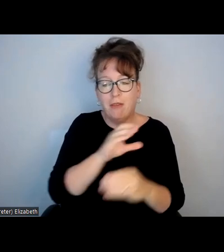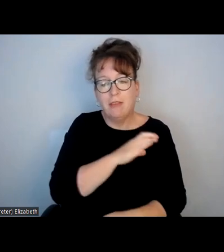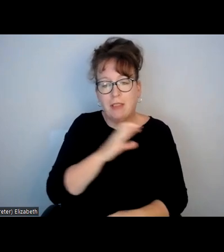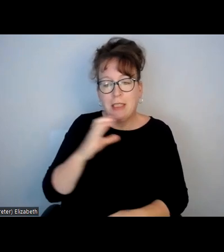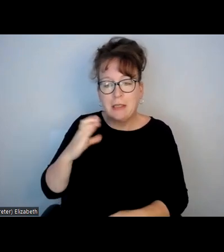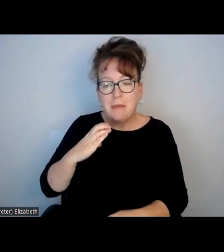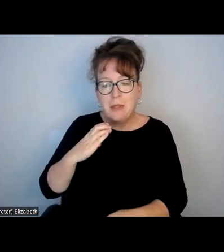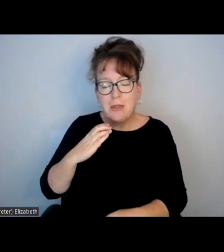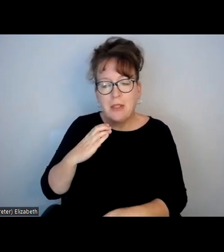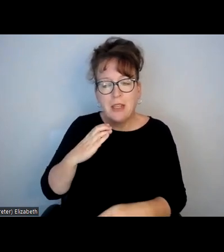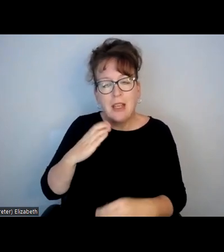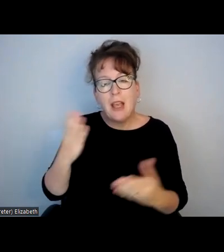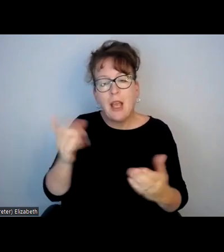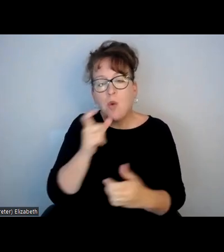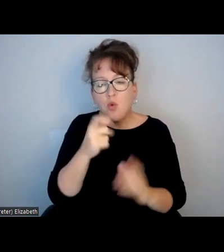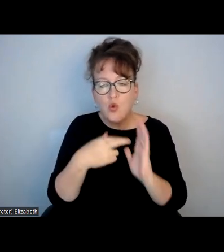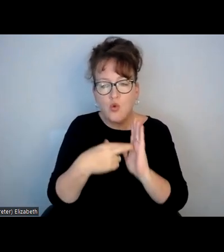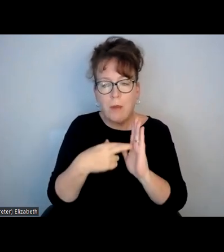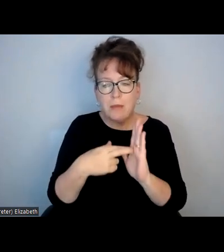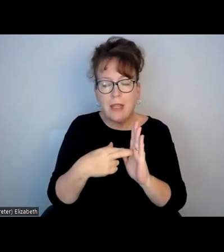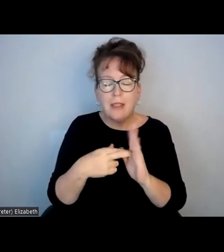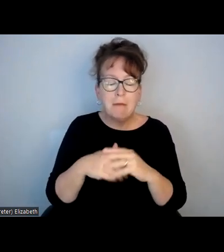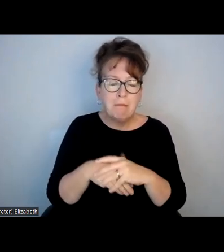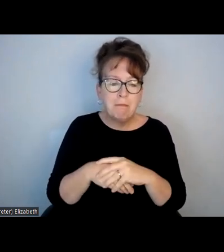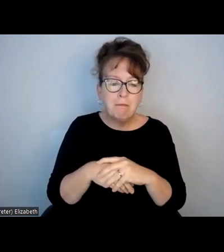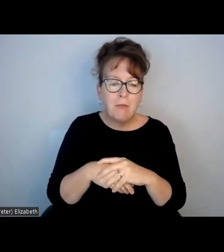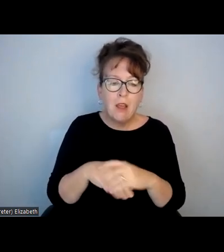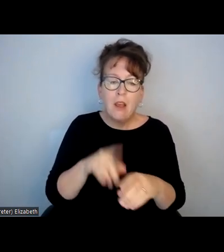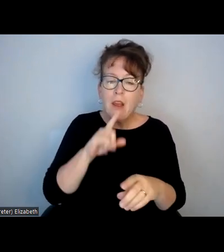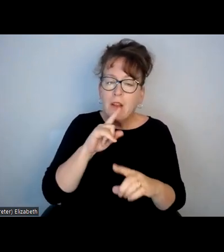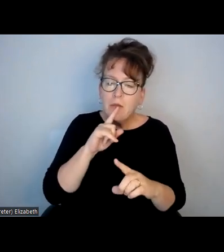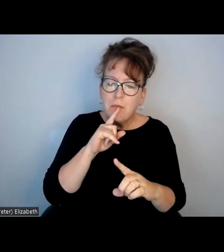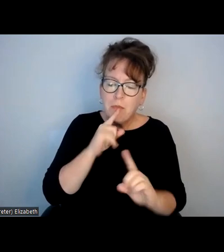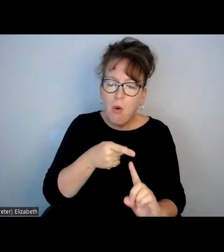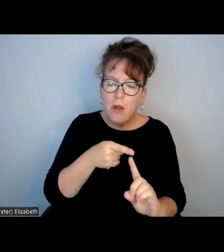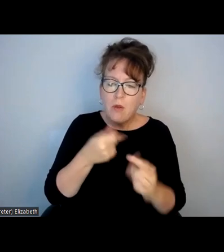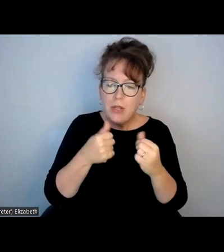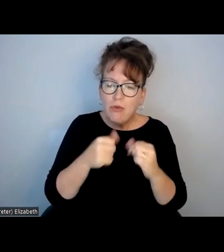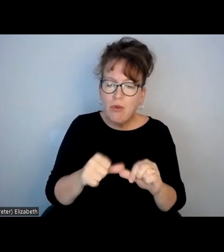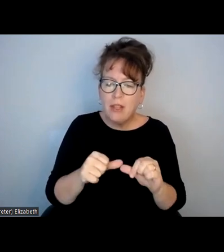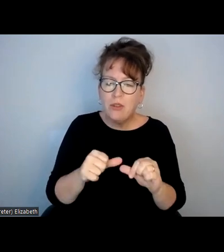eh pero eso es para darle idea de Cuál es la composición de esta